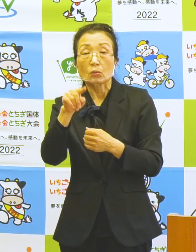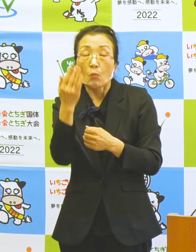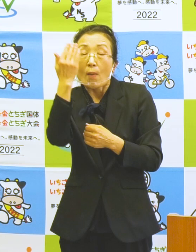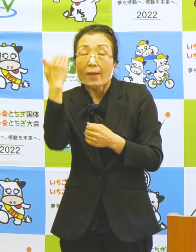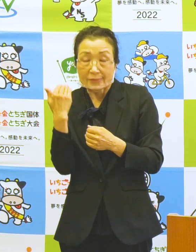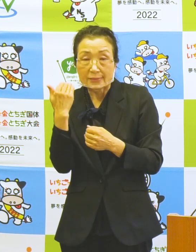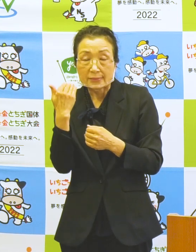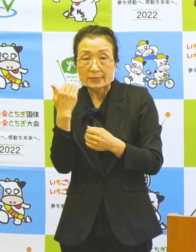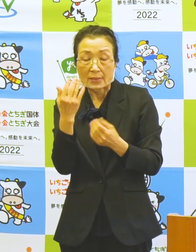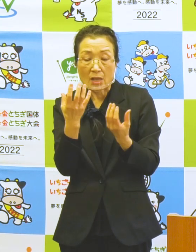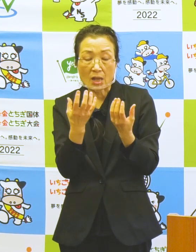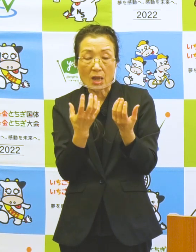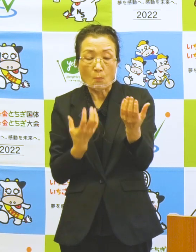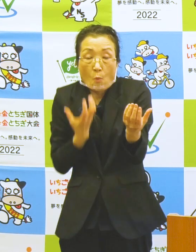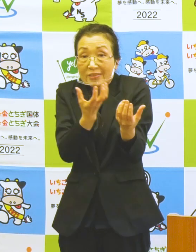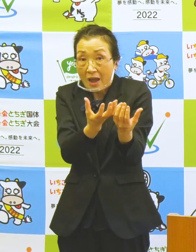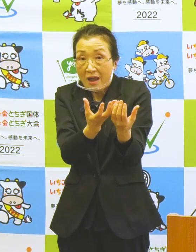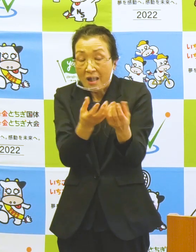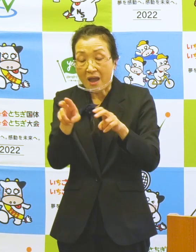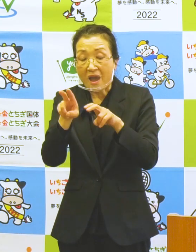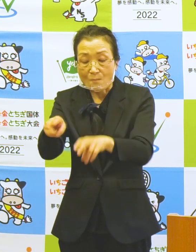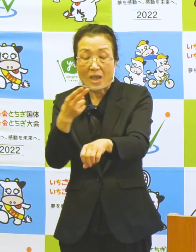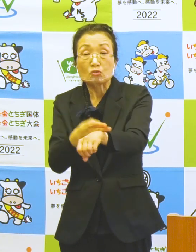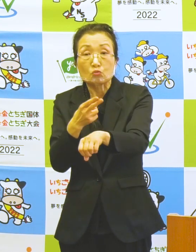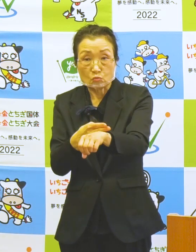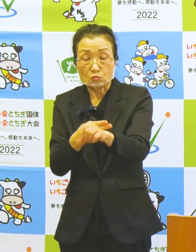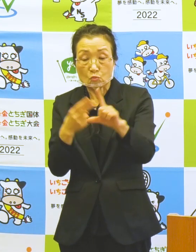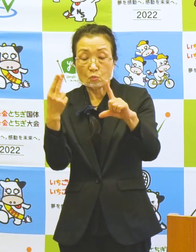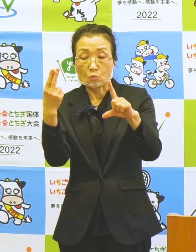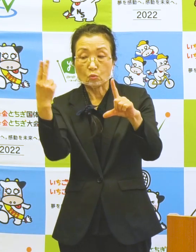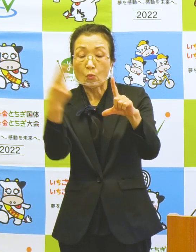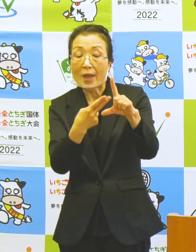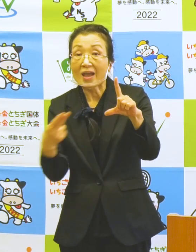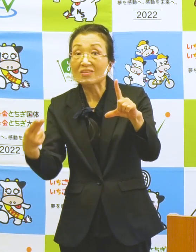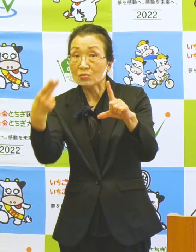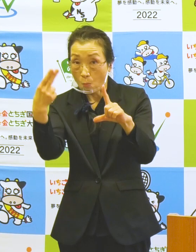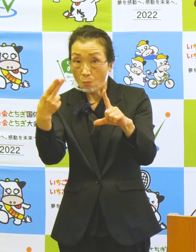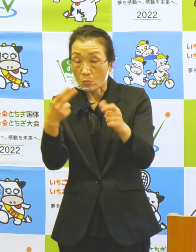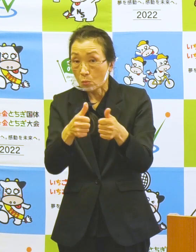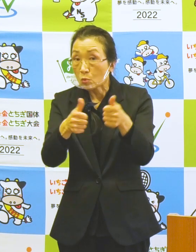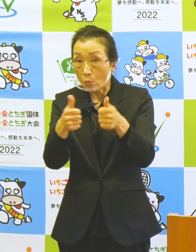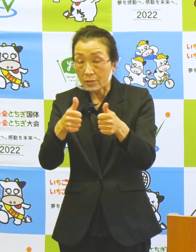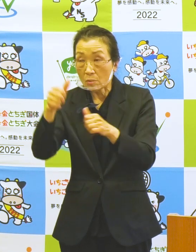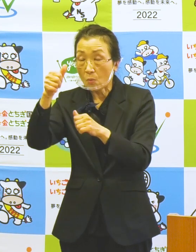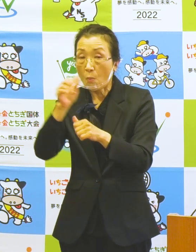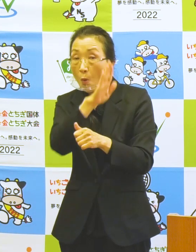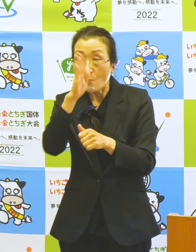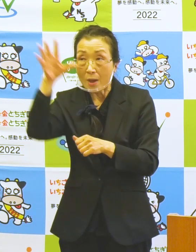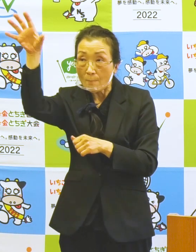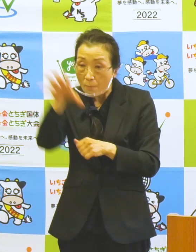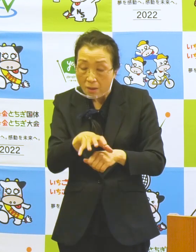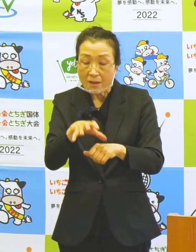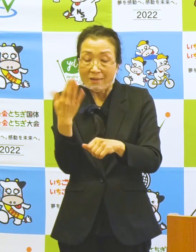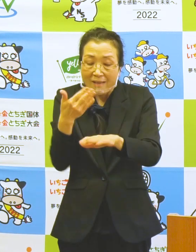に、ボッチャ、馬術、トライアスロンといった競技のリハーサル大会が5 5月から開催